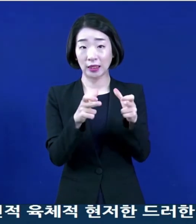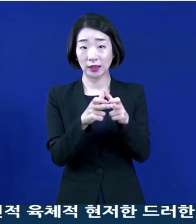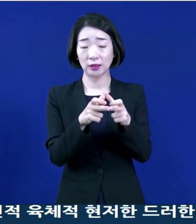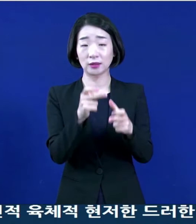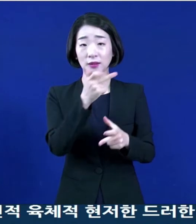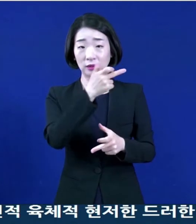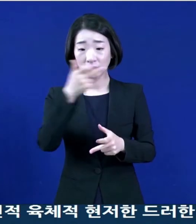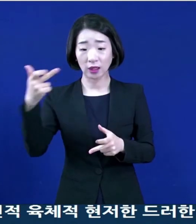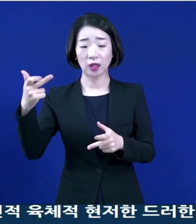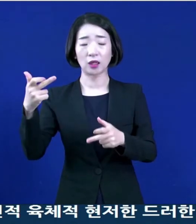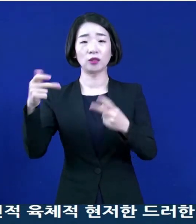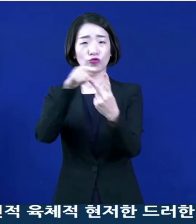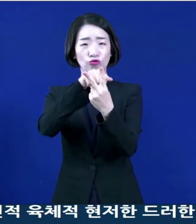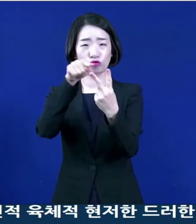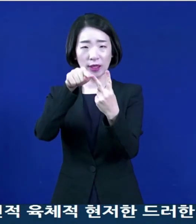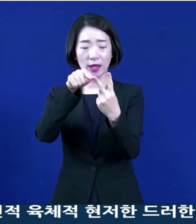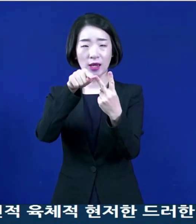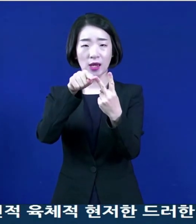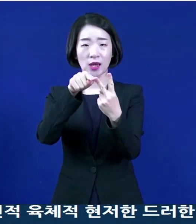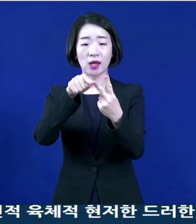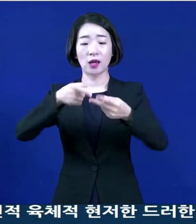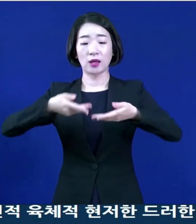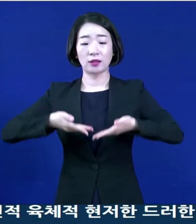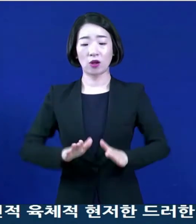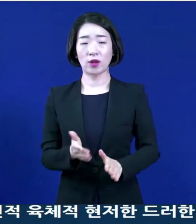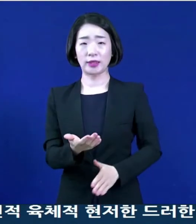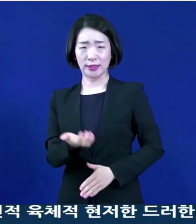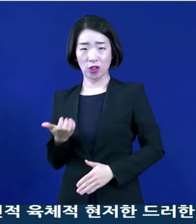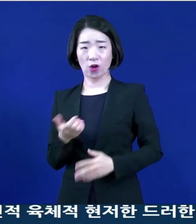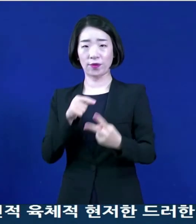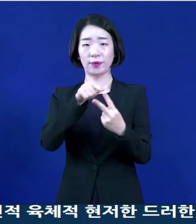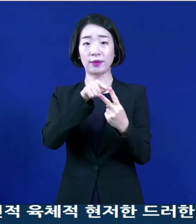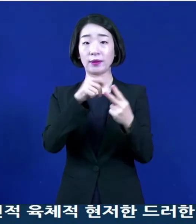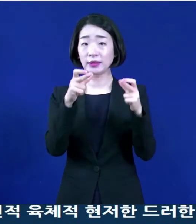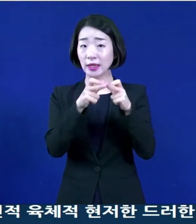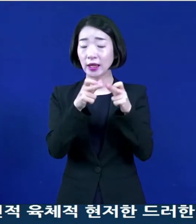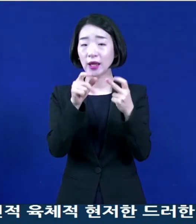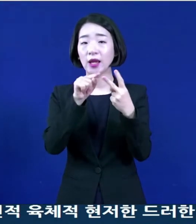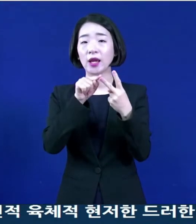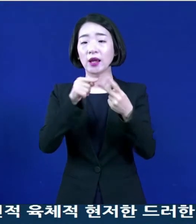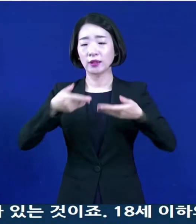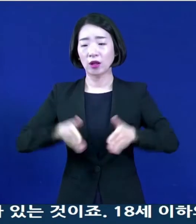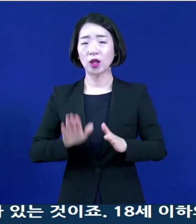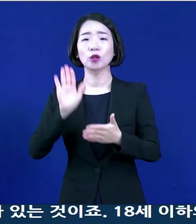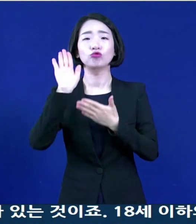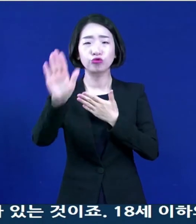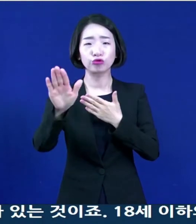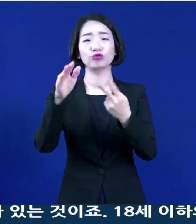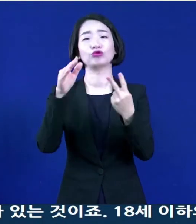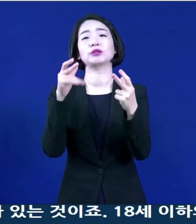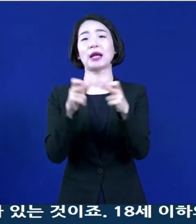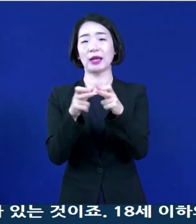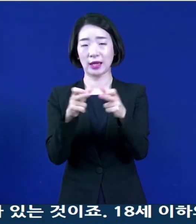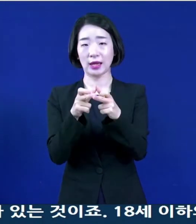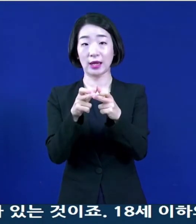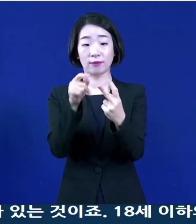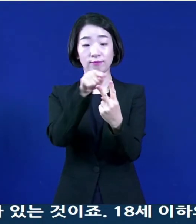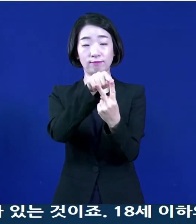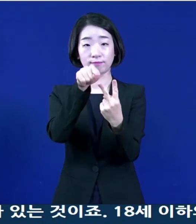가지 종류가 있습니다. 선천적 장애와 후천적 장애가 있는데, 선천적 장애와 후천적 장애의